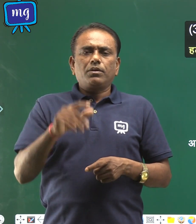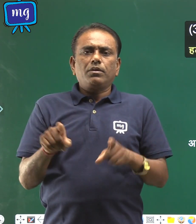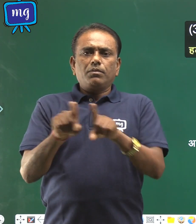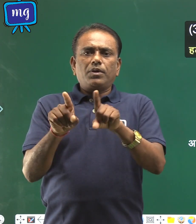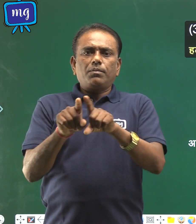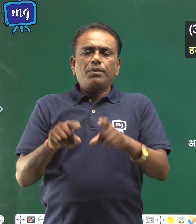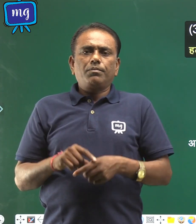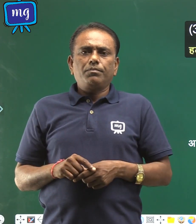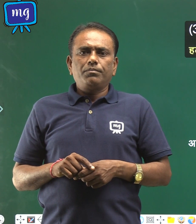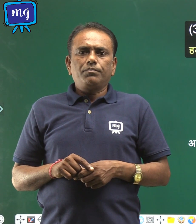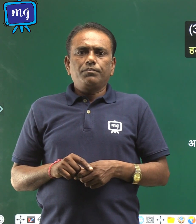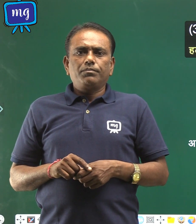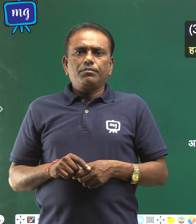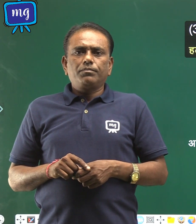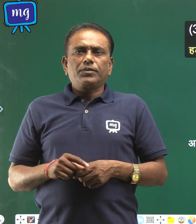बराबर